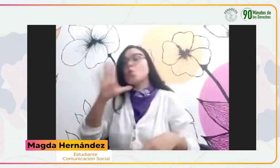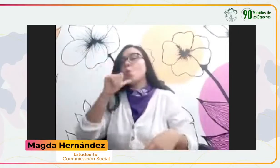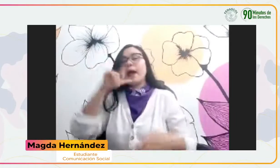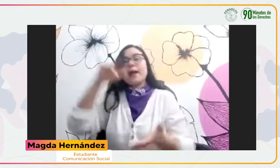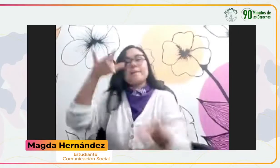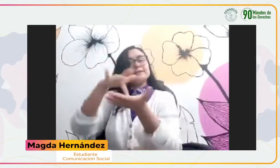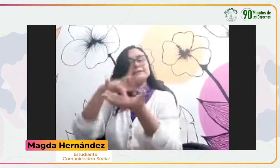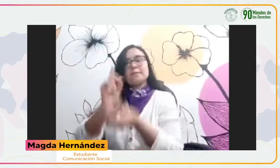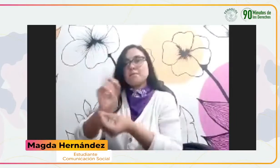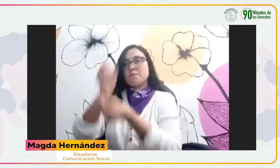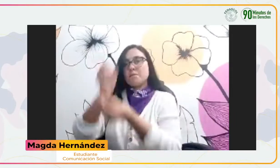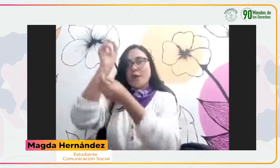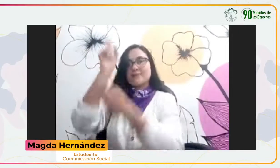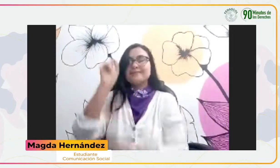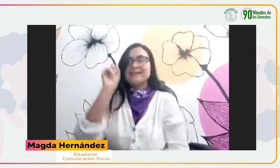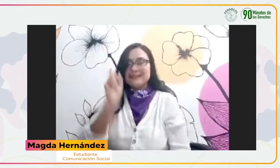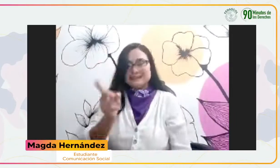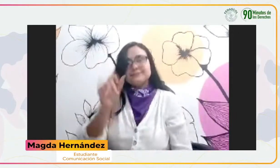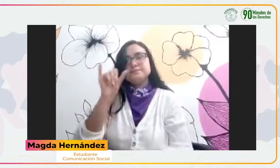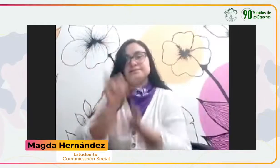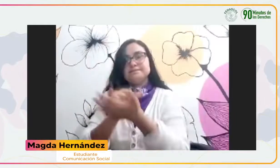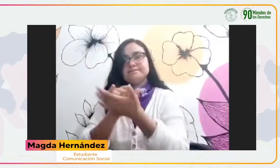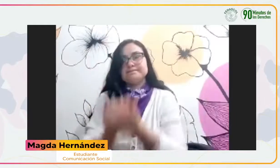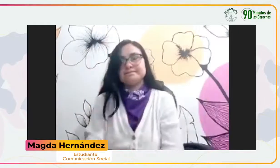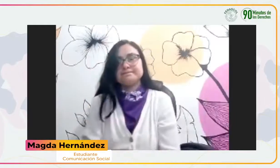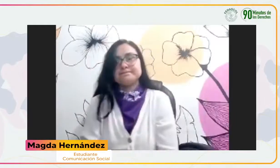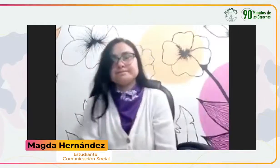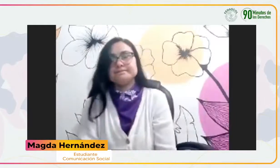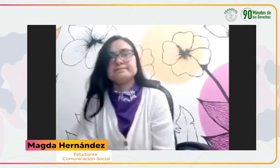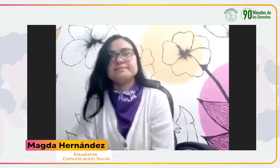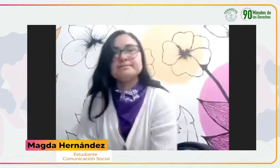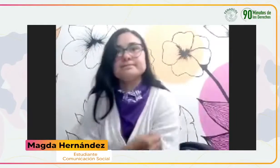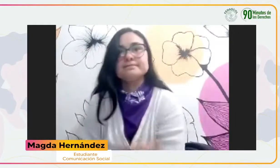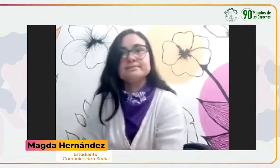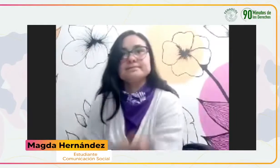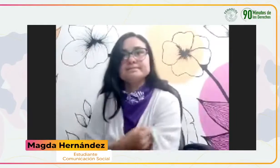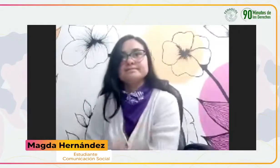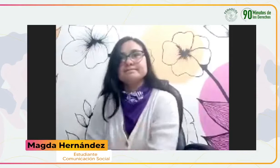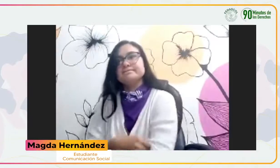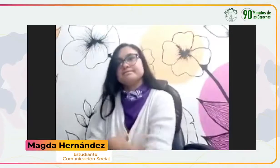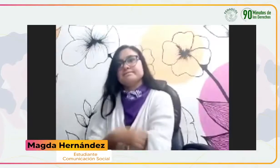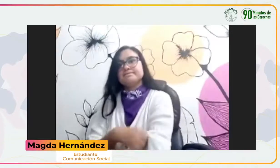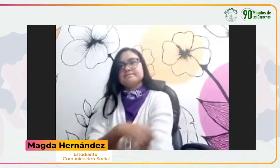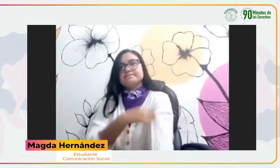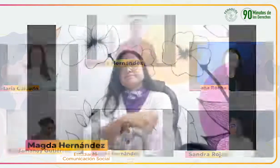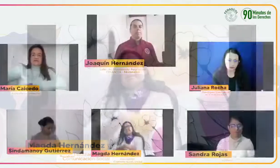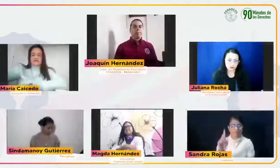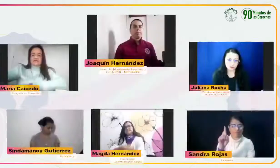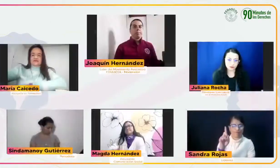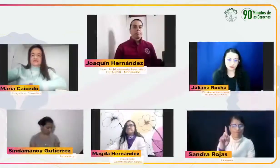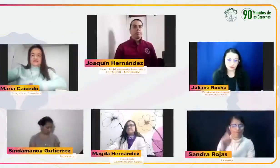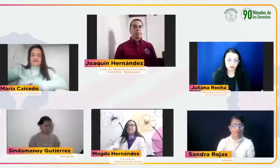hijos. Esas son las situaciones que realmente afectan y esa es la participación política que no se está teniendo.